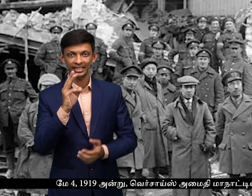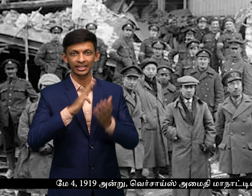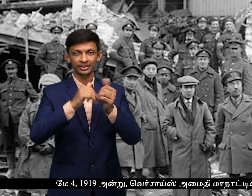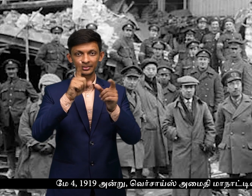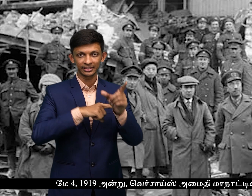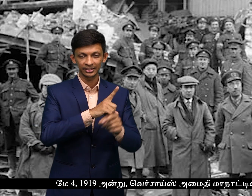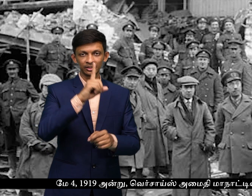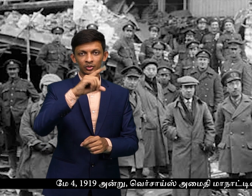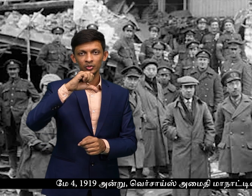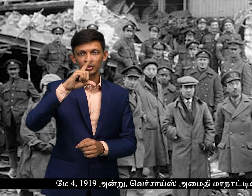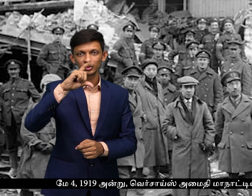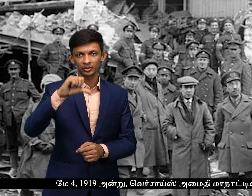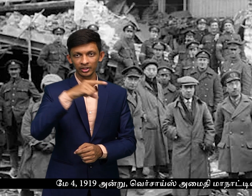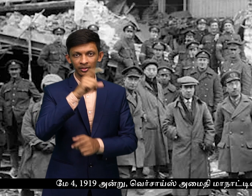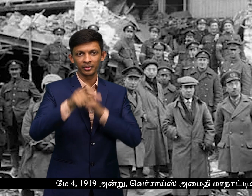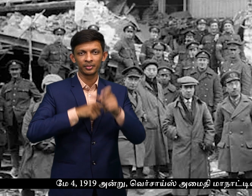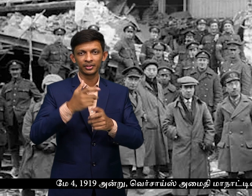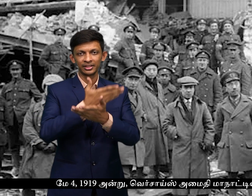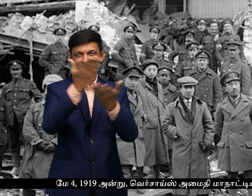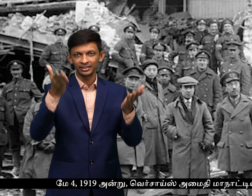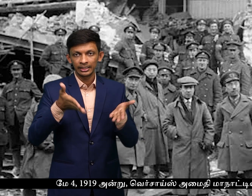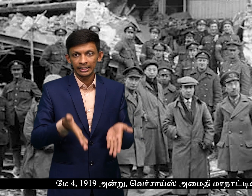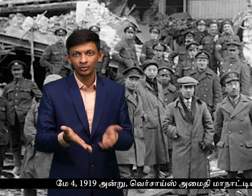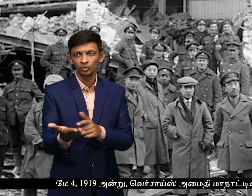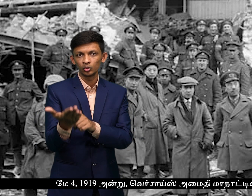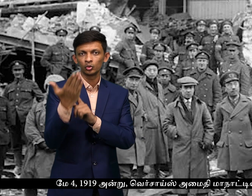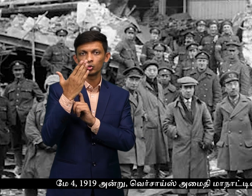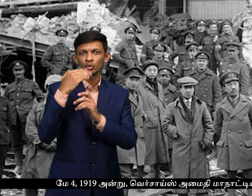மே 4, 1919 அன்று